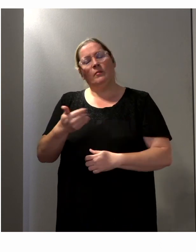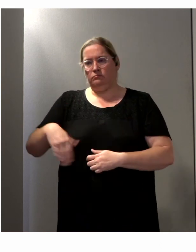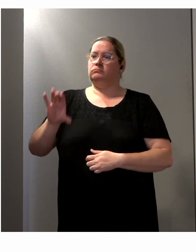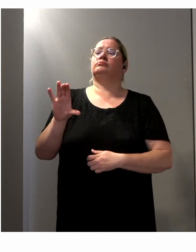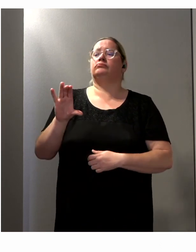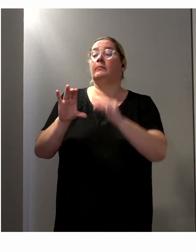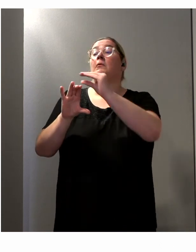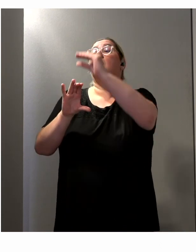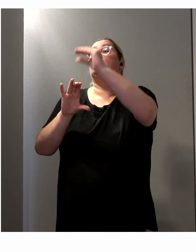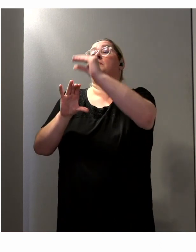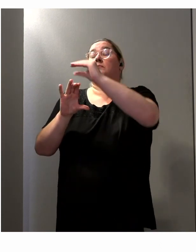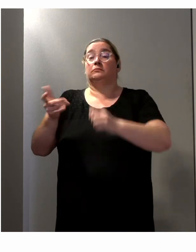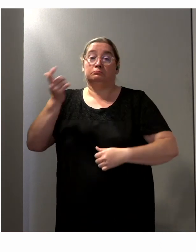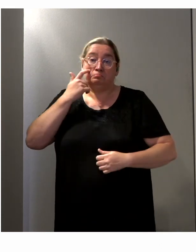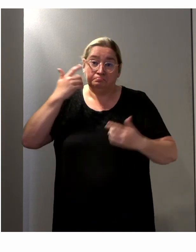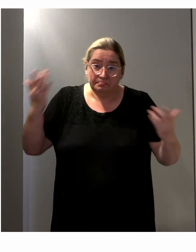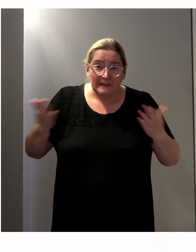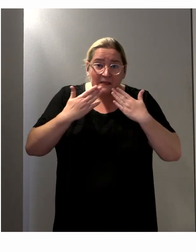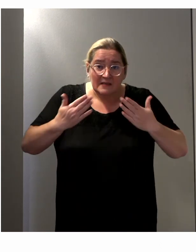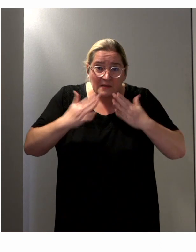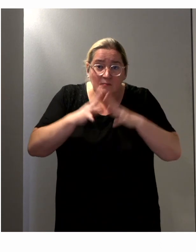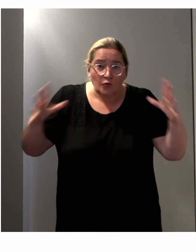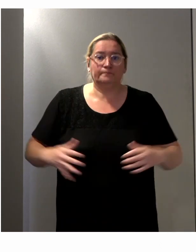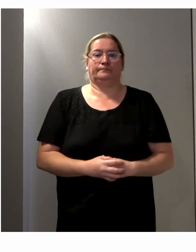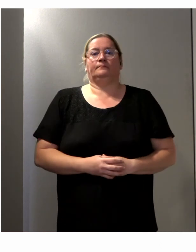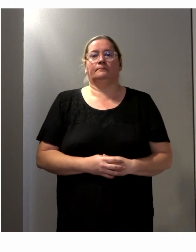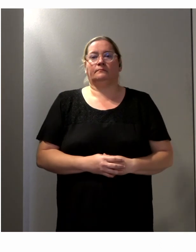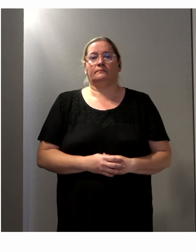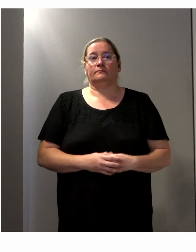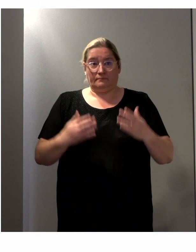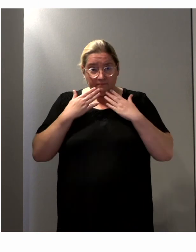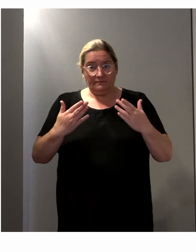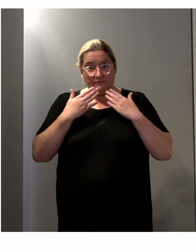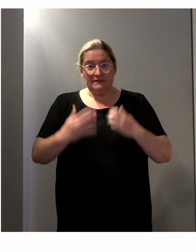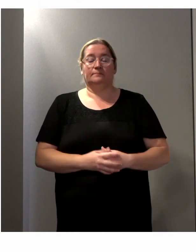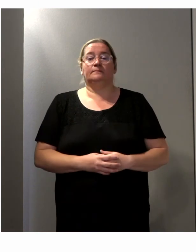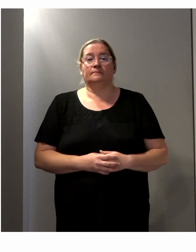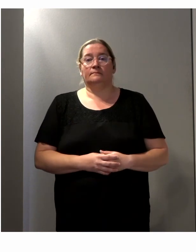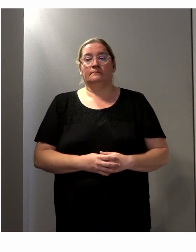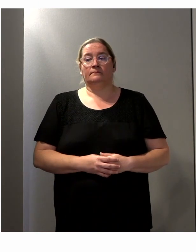touchent les personnes. Merci beaucoup. Merci. Merci à vous.